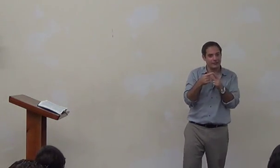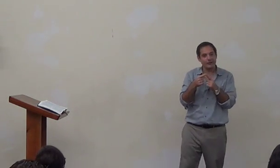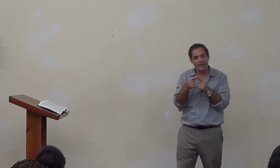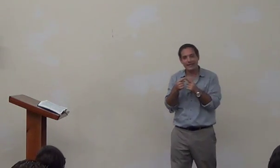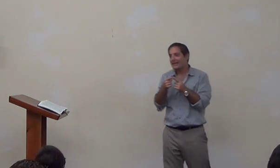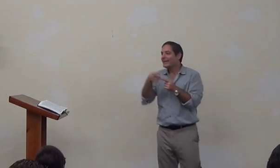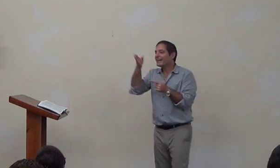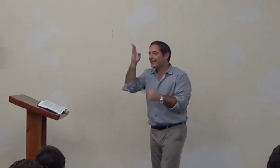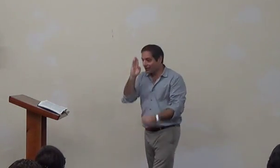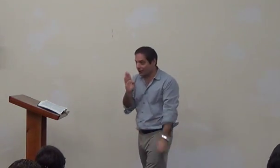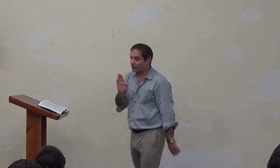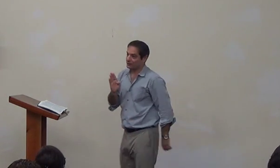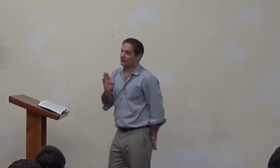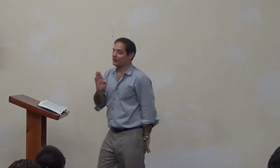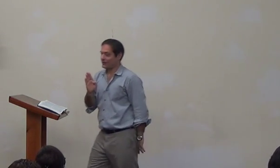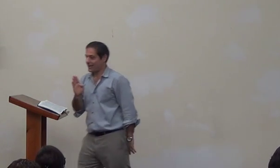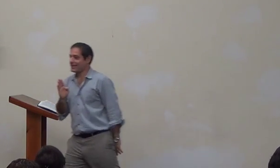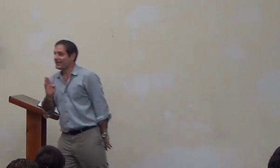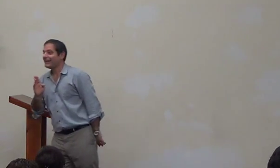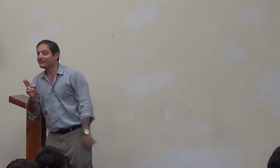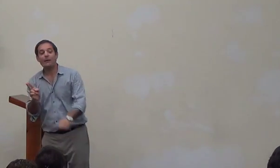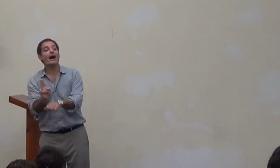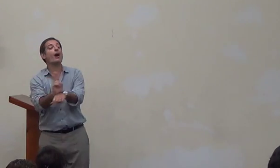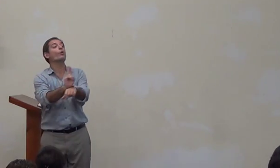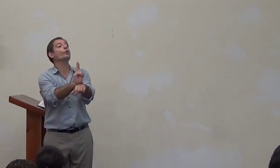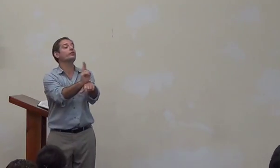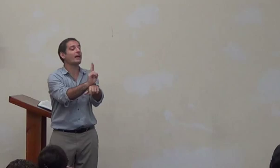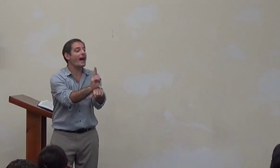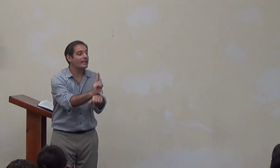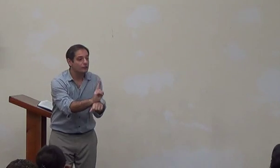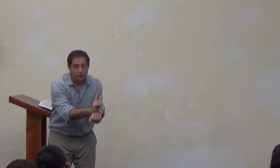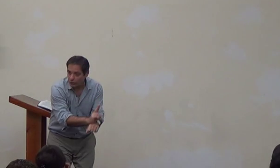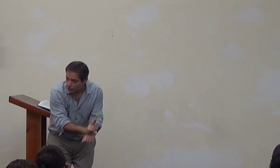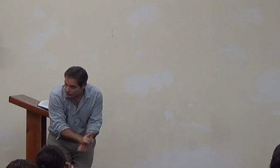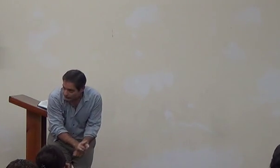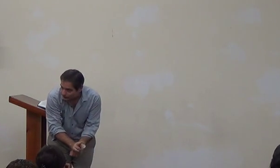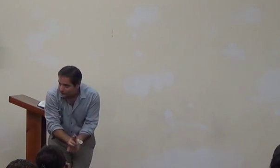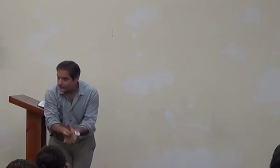¿el punto cuál era? ¿Ok? Que Dios... ¿Okay? Estaba